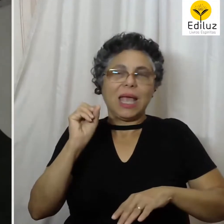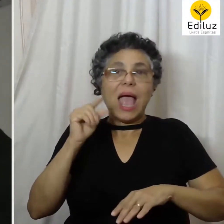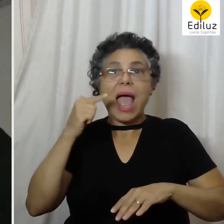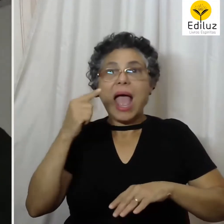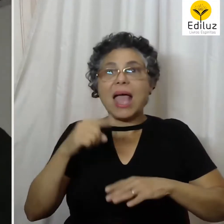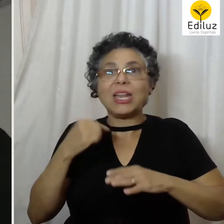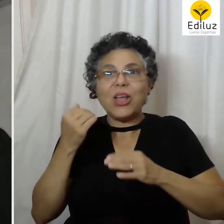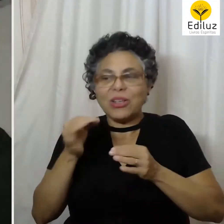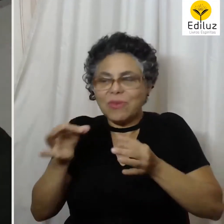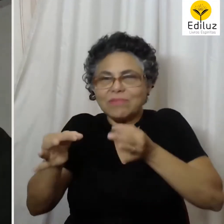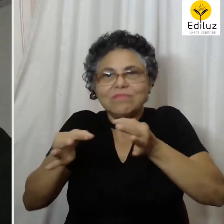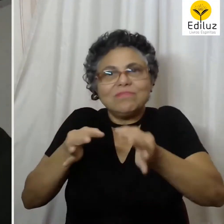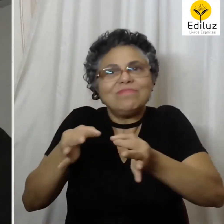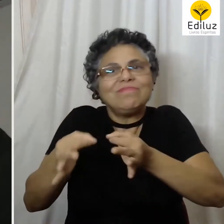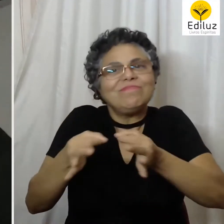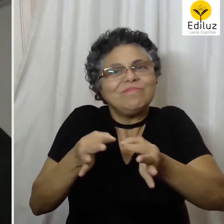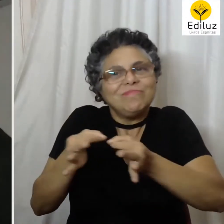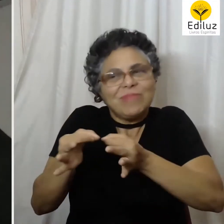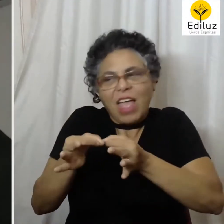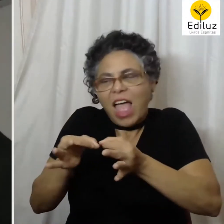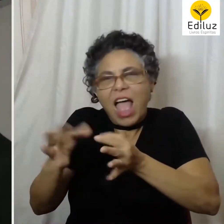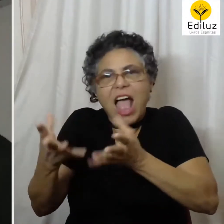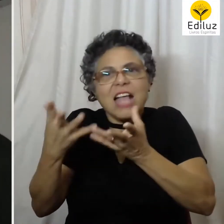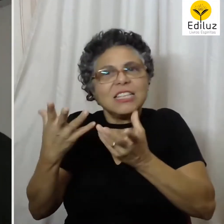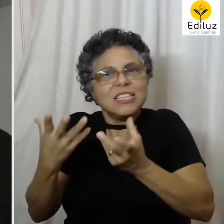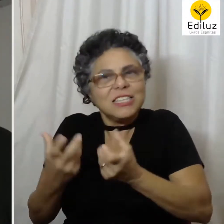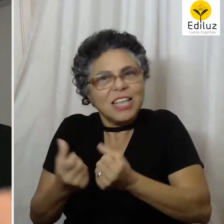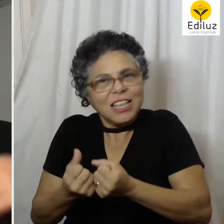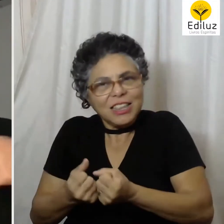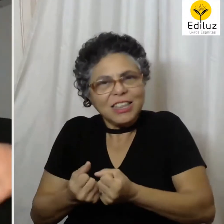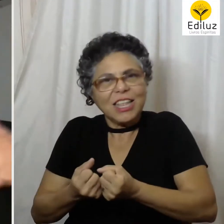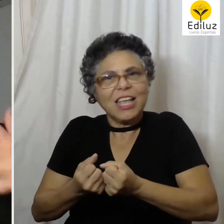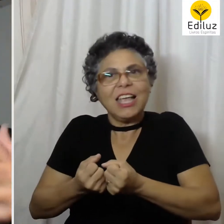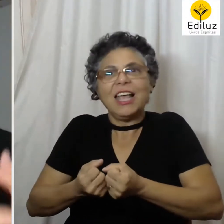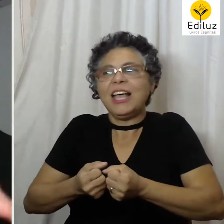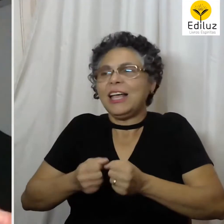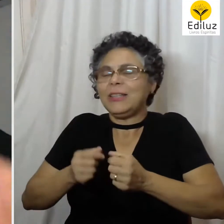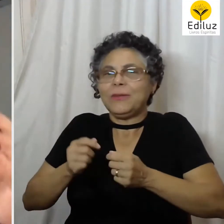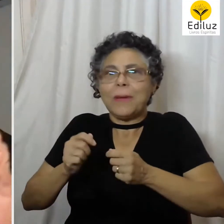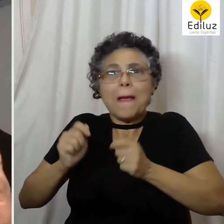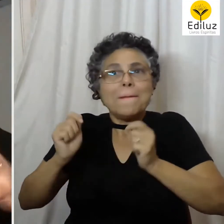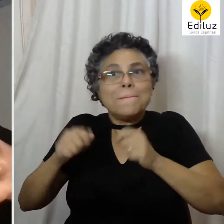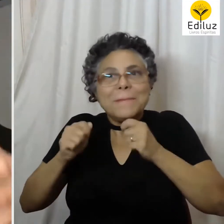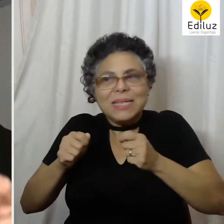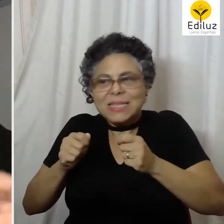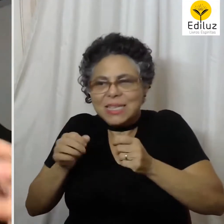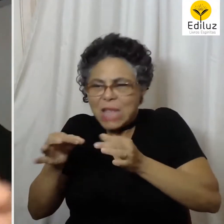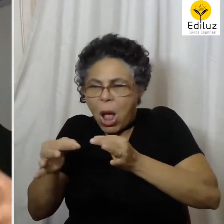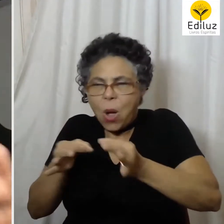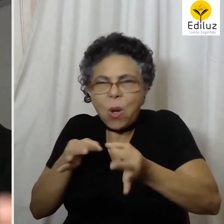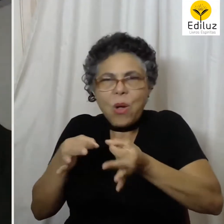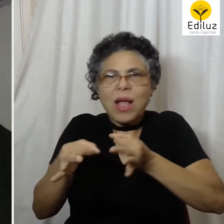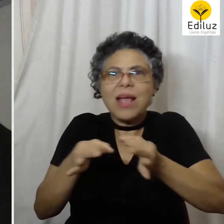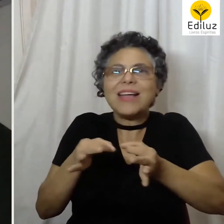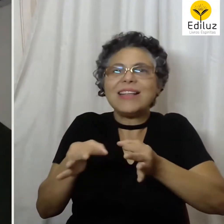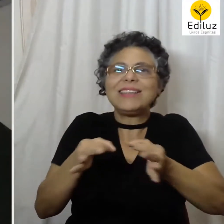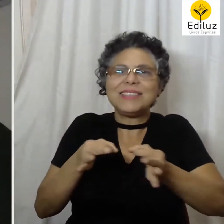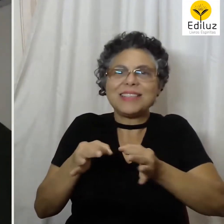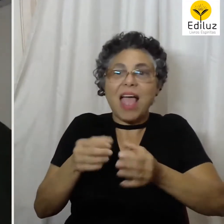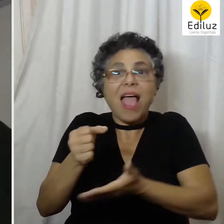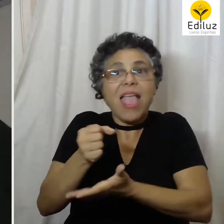as reparações, os resgates, eles precisam se operar naquela estrutura como